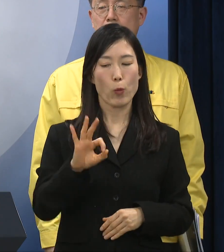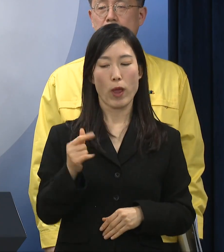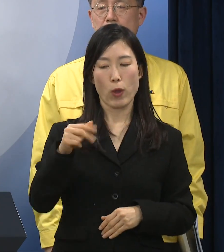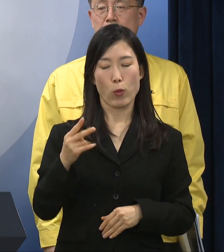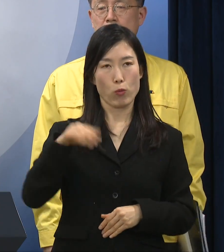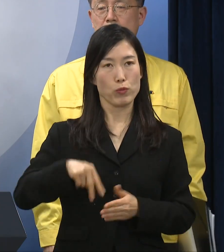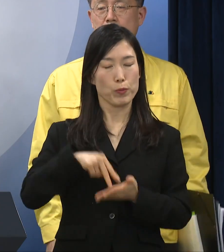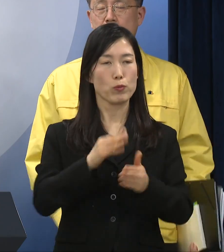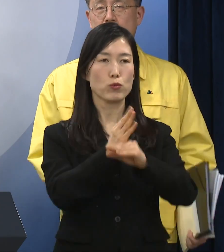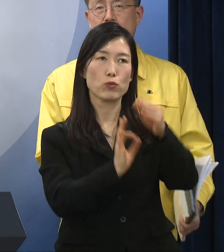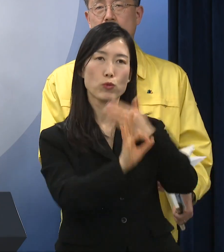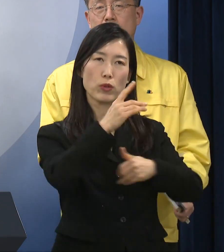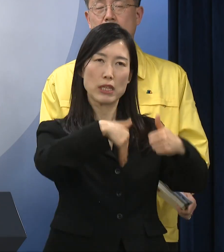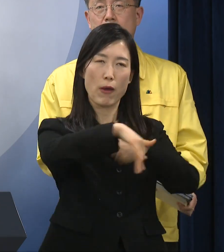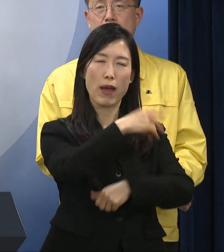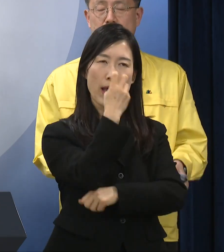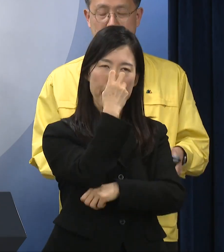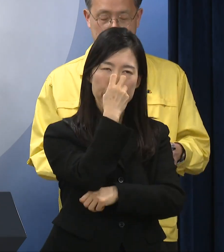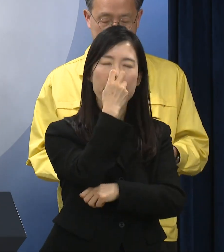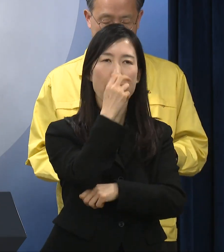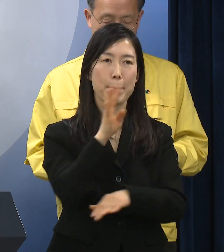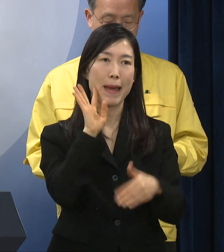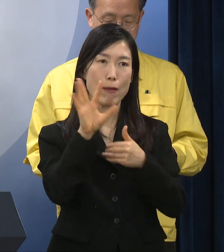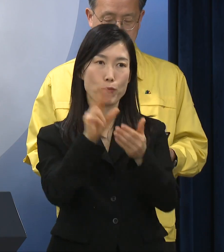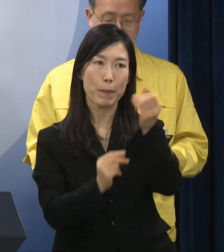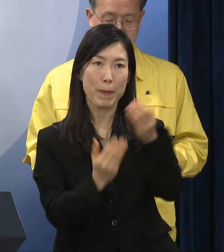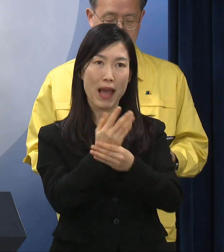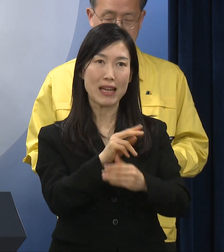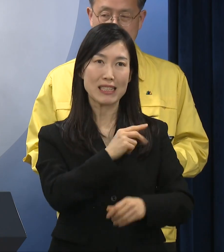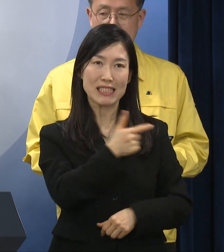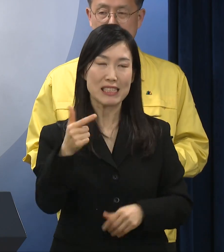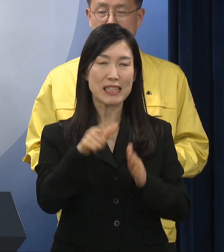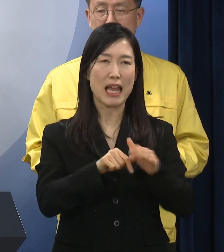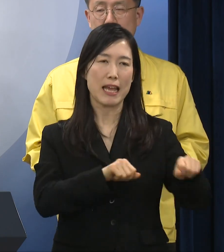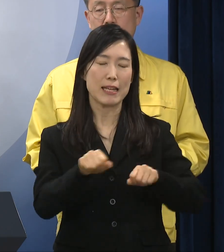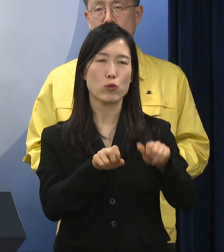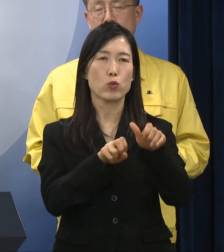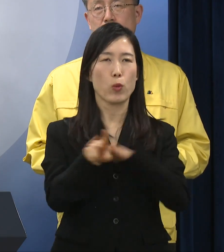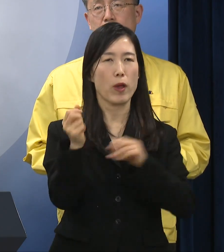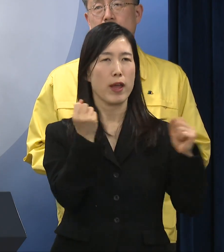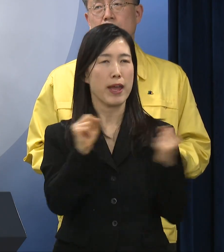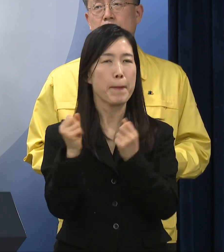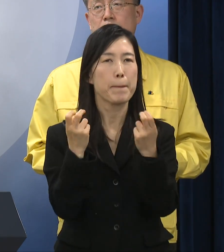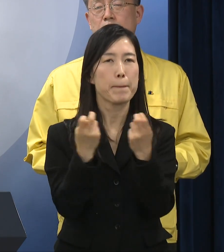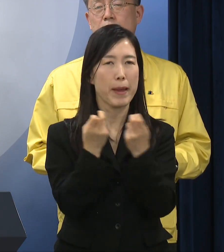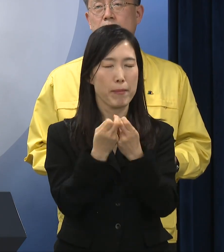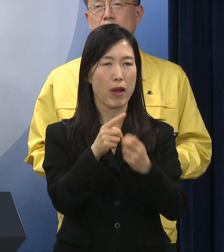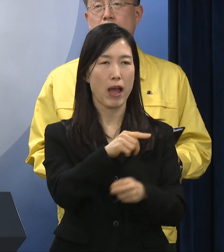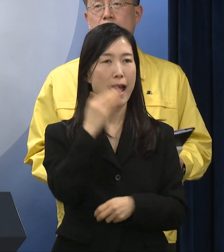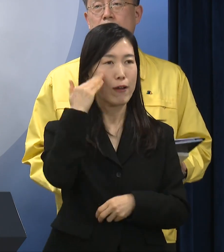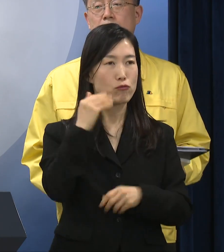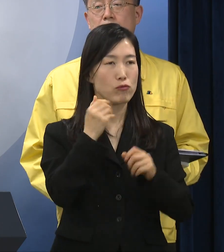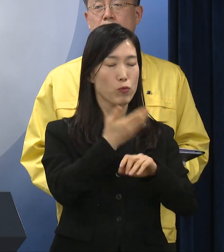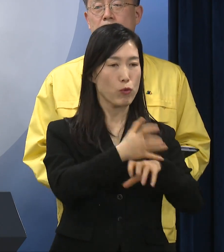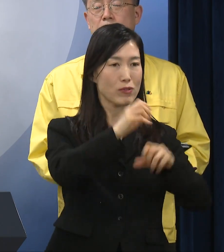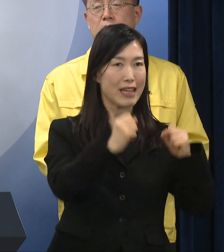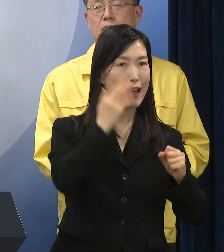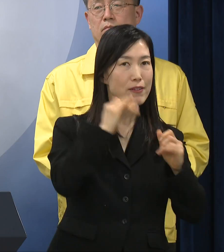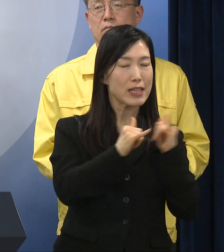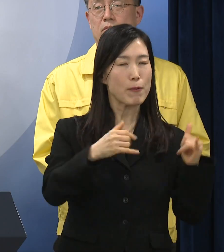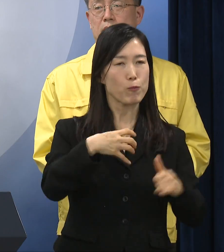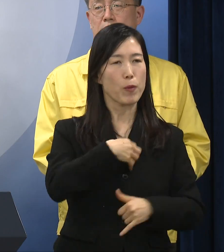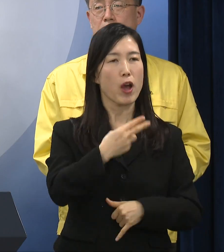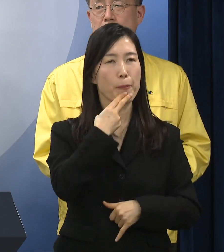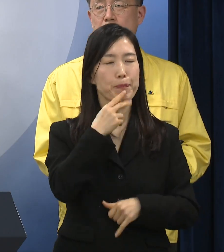상황을 면밀히 모니터링하면서 유사시에 대피 추진 등 우리 국민의 안전을 빈틈없이 확보하기 위해 만전을